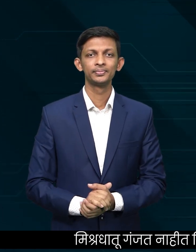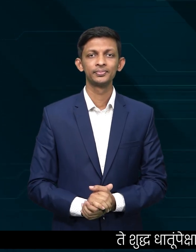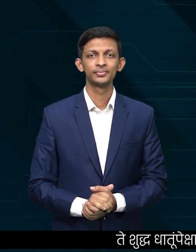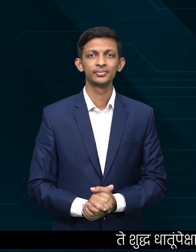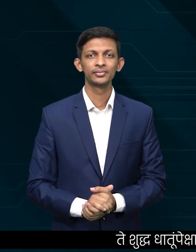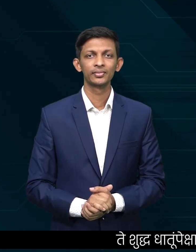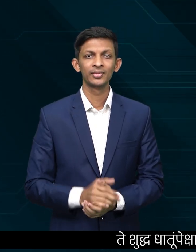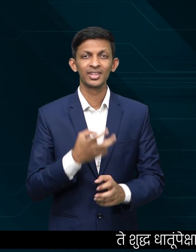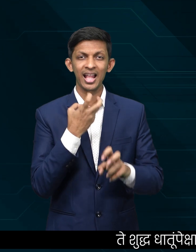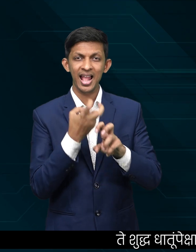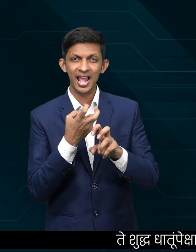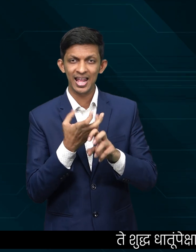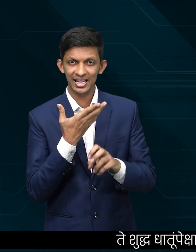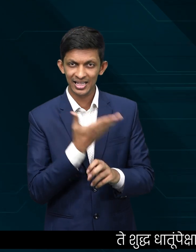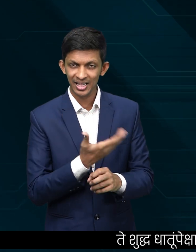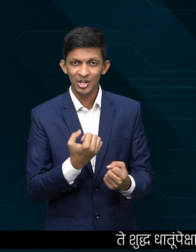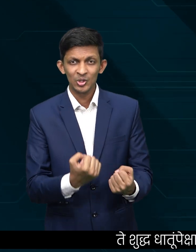ते शुद्ध धातूंपेक्षा कठोर आणि मजबूत आहेत.